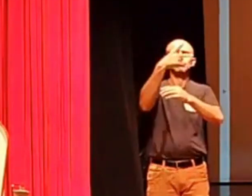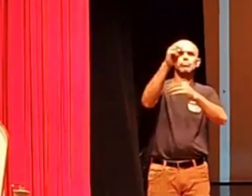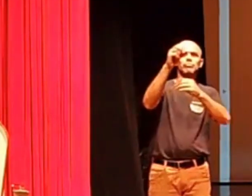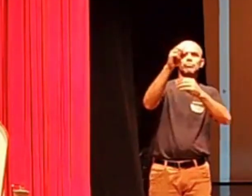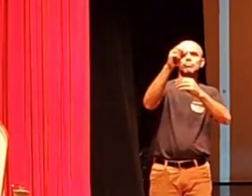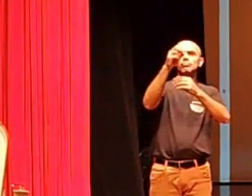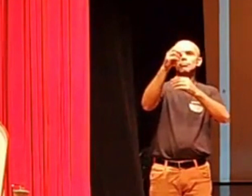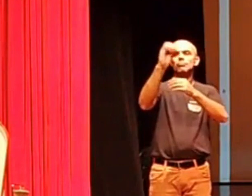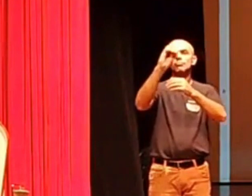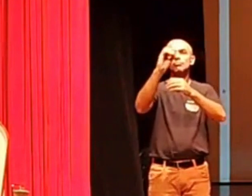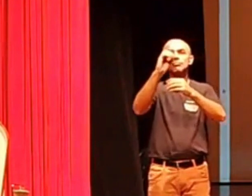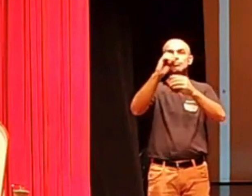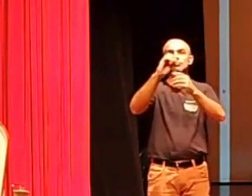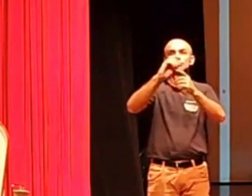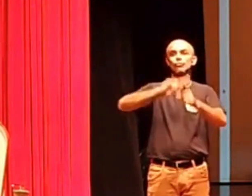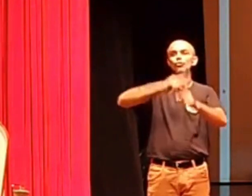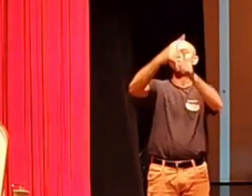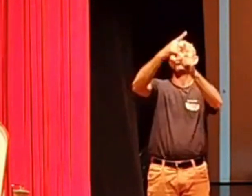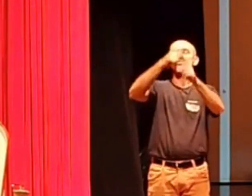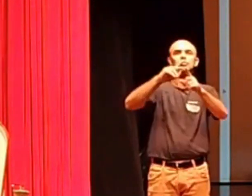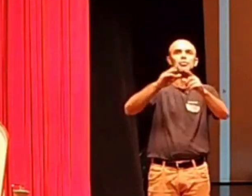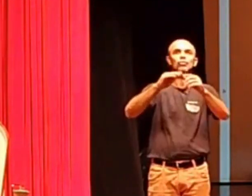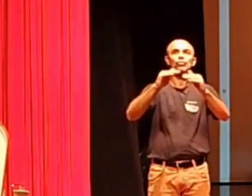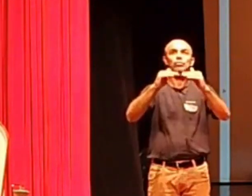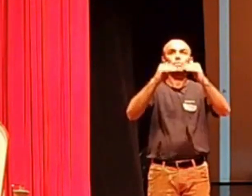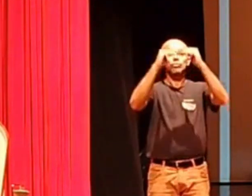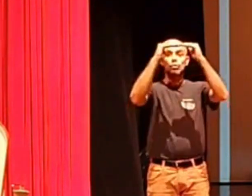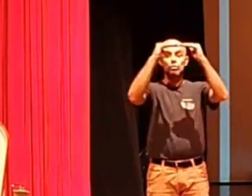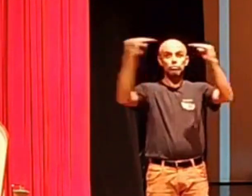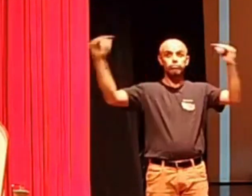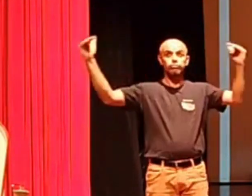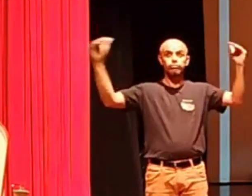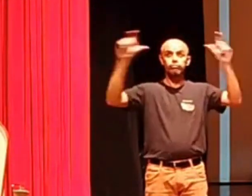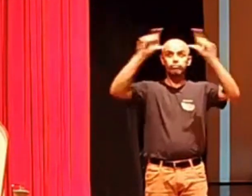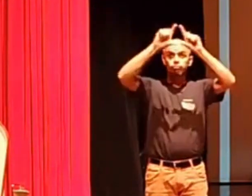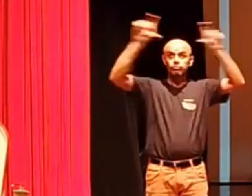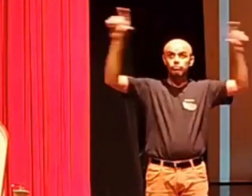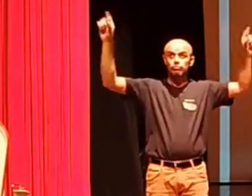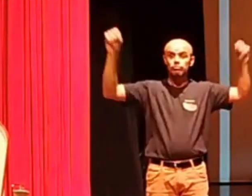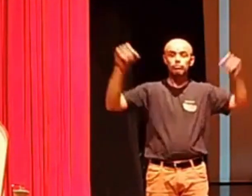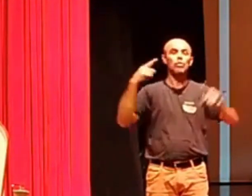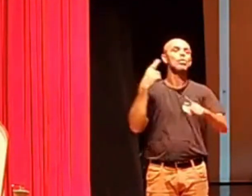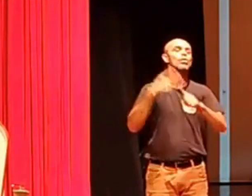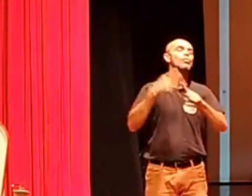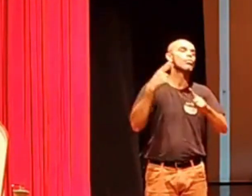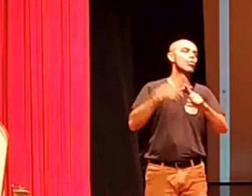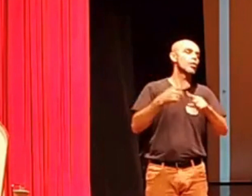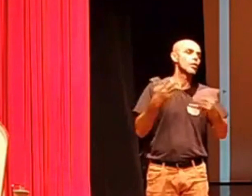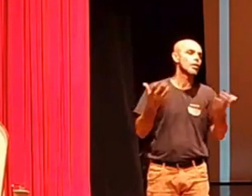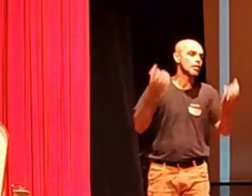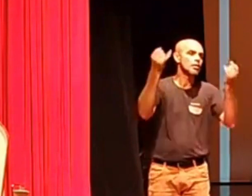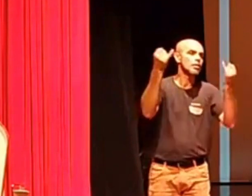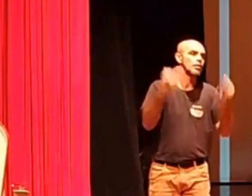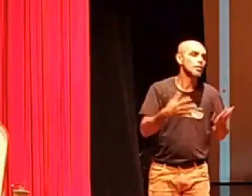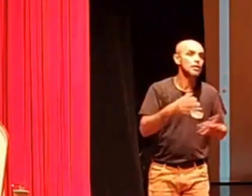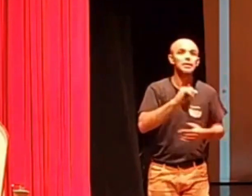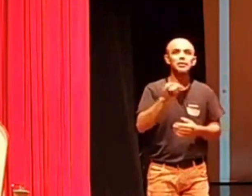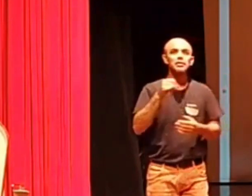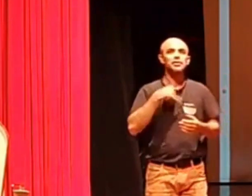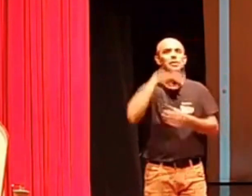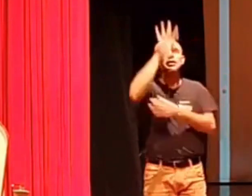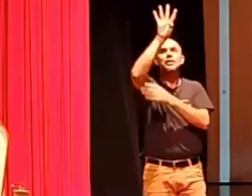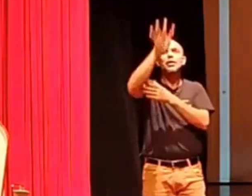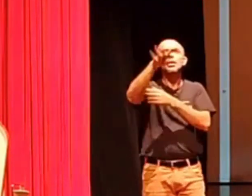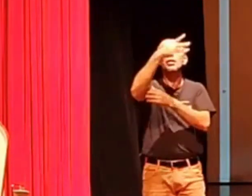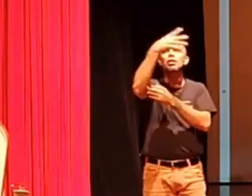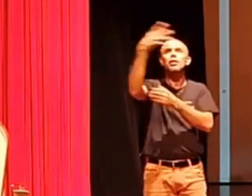ela dobrou. Eu vou ficar lá em cima ainda. Por que, então, se está na